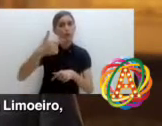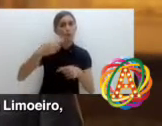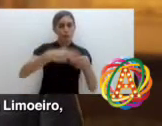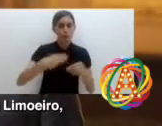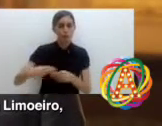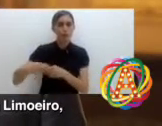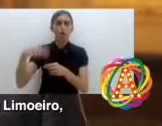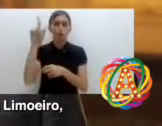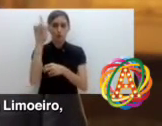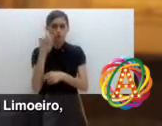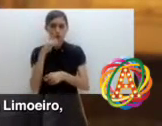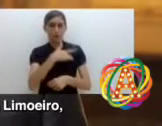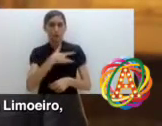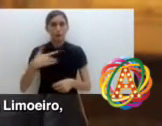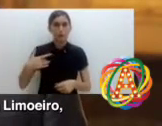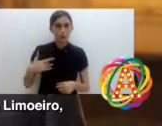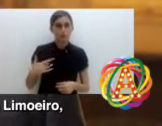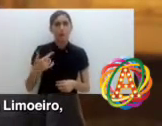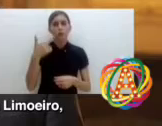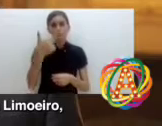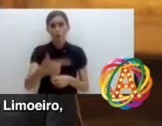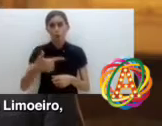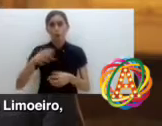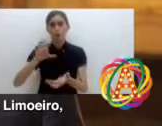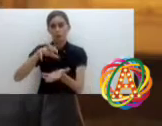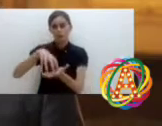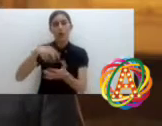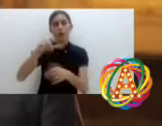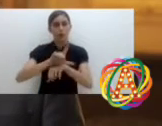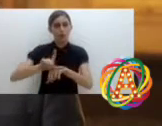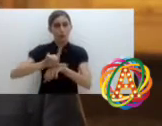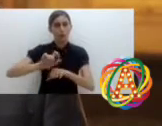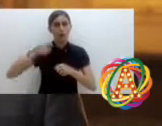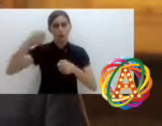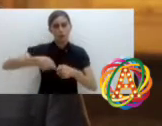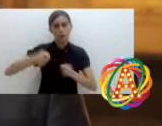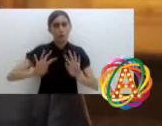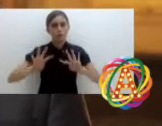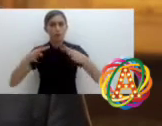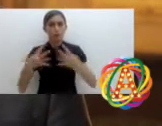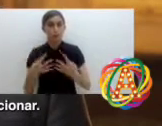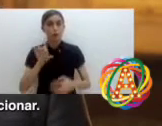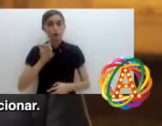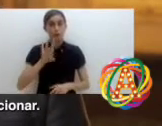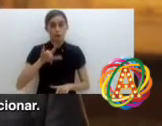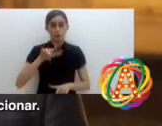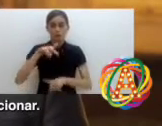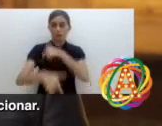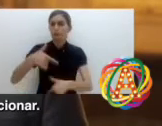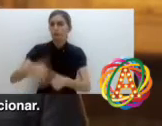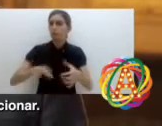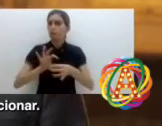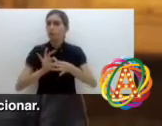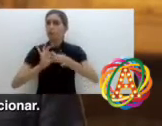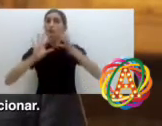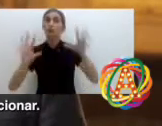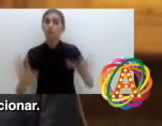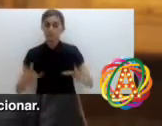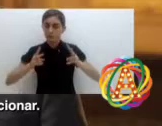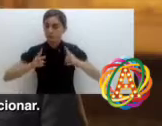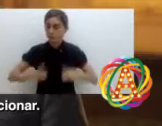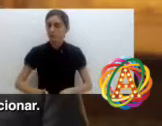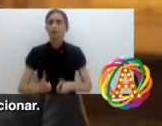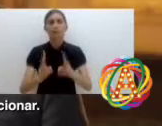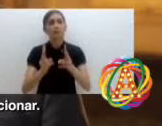municípios da GERES 2, com sede em Limoeiro, entrarão em quarentena rígida. Apenas atividades